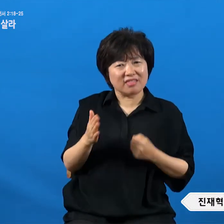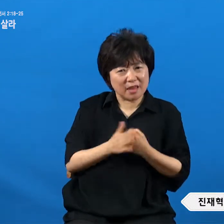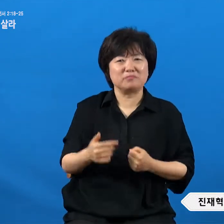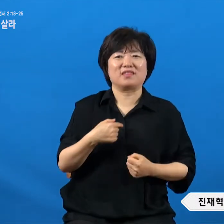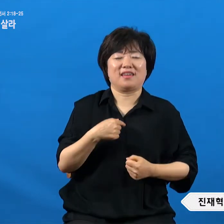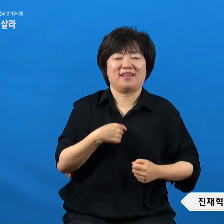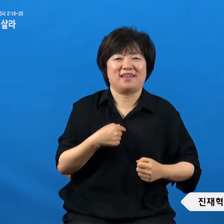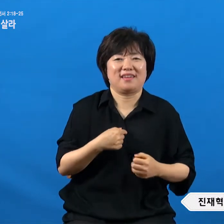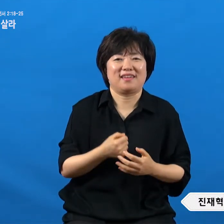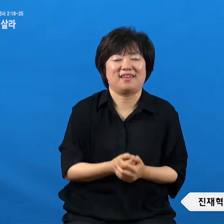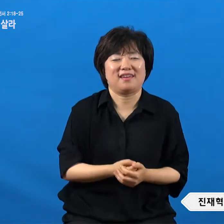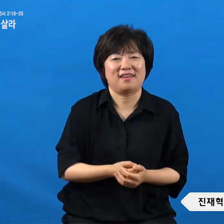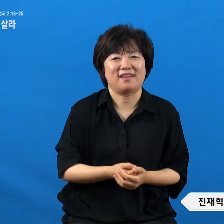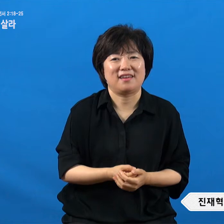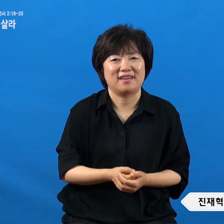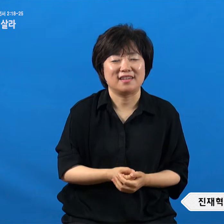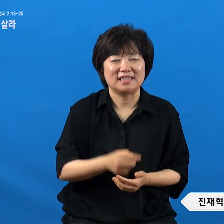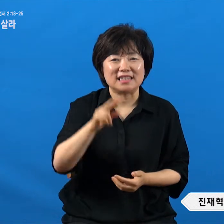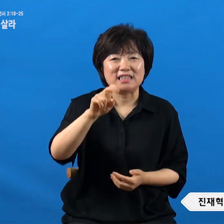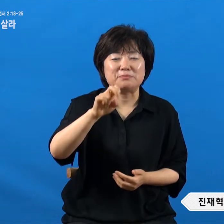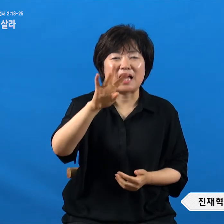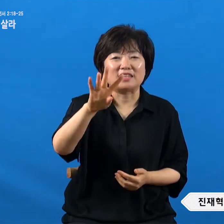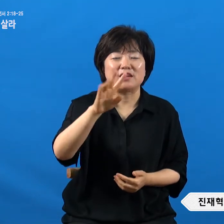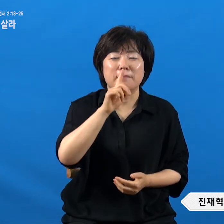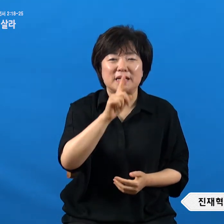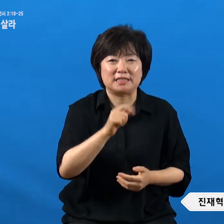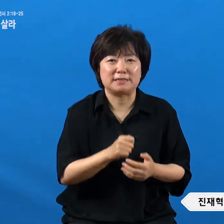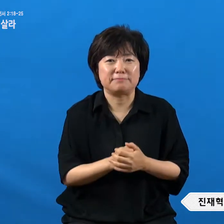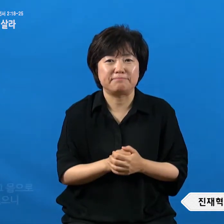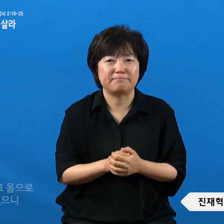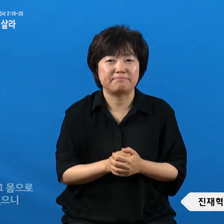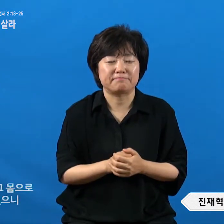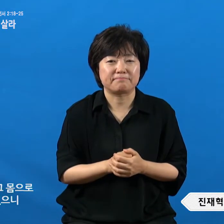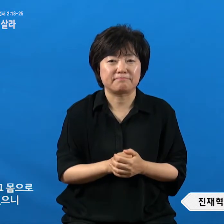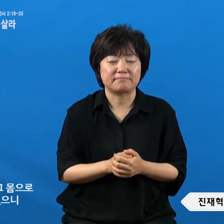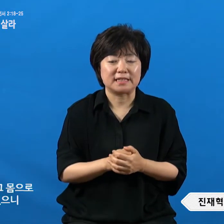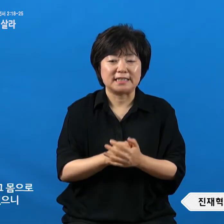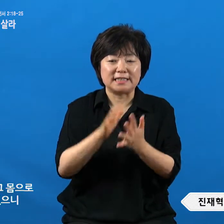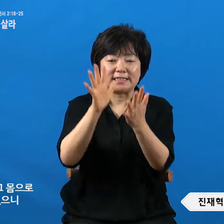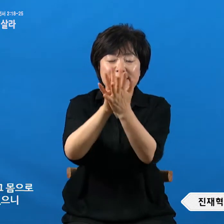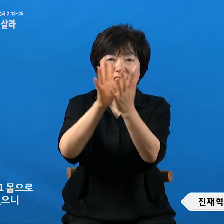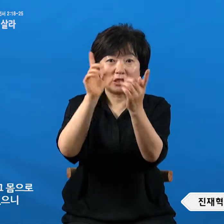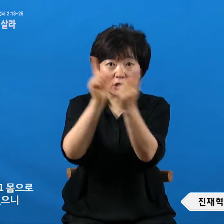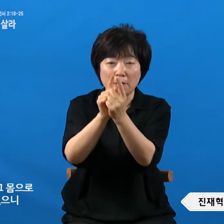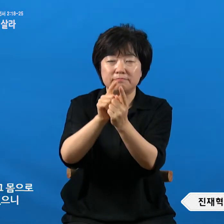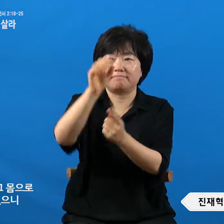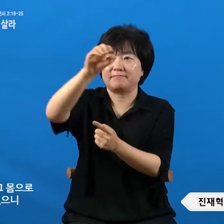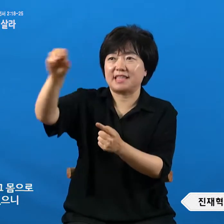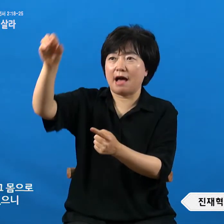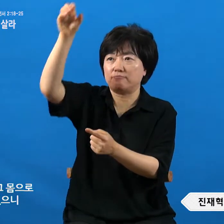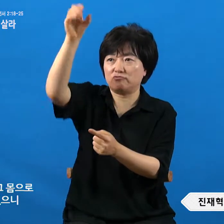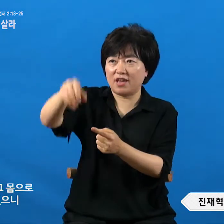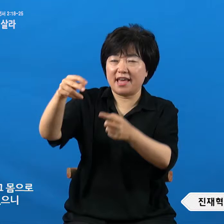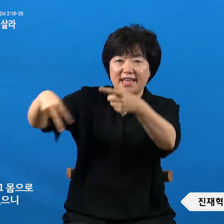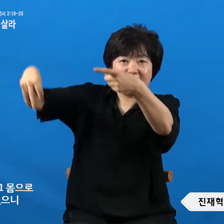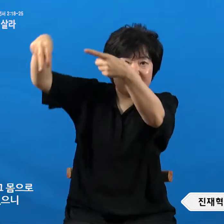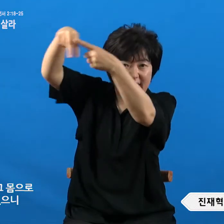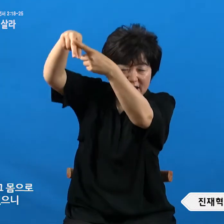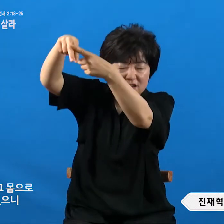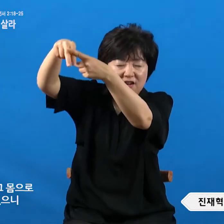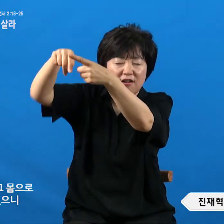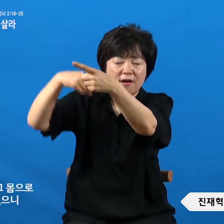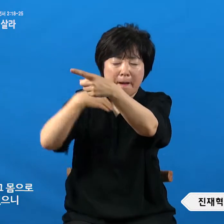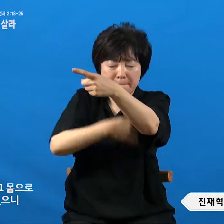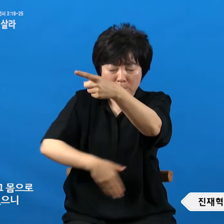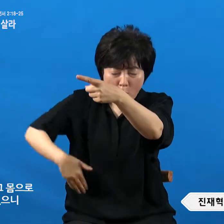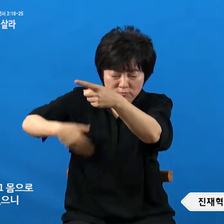받으셨다라고 말씀하고 있습니다. 24절은 말씀합니다. 친히 나무에 달려 그 몸으로 우리 죄를